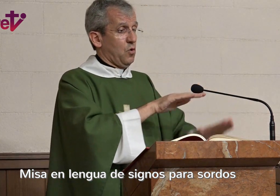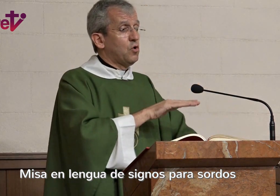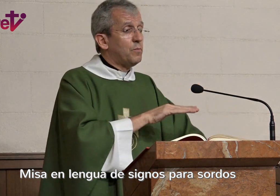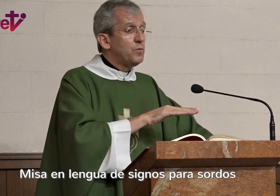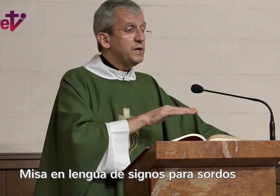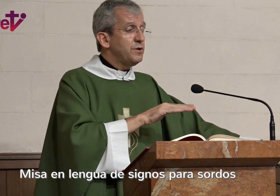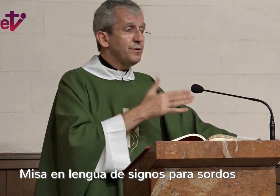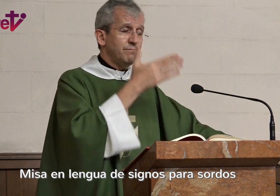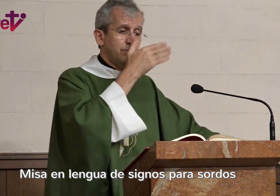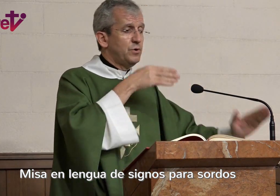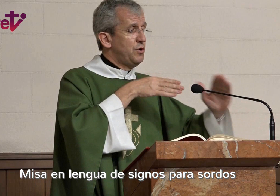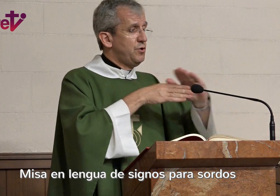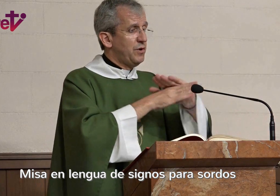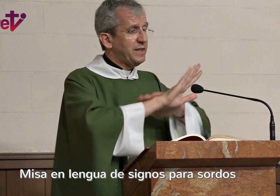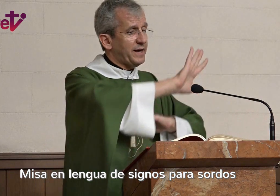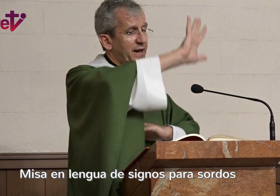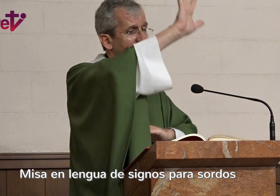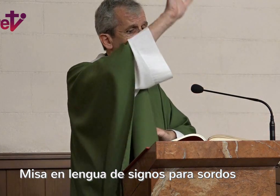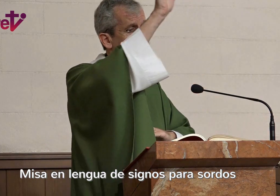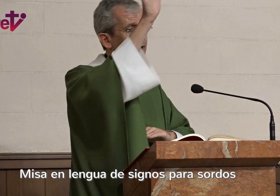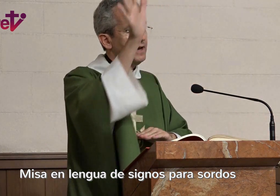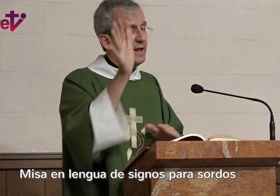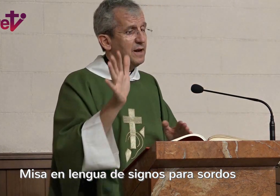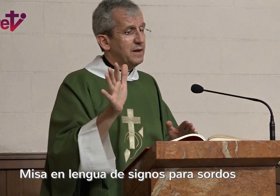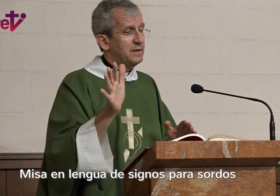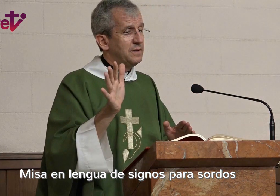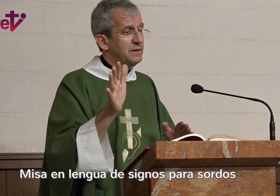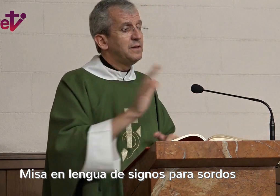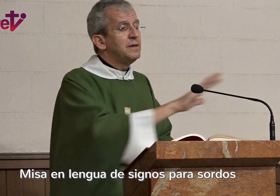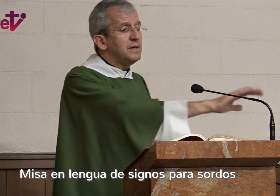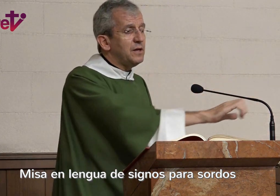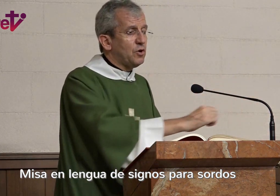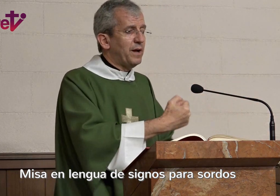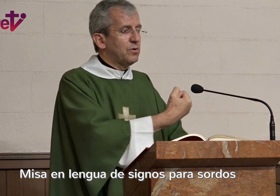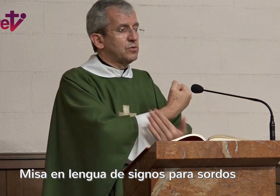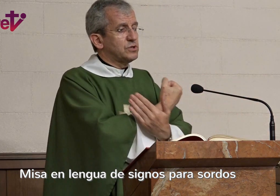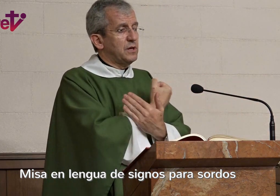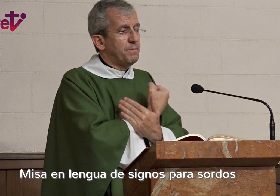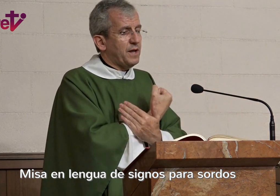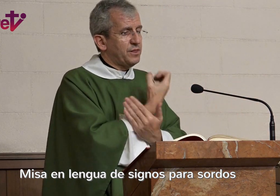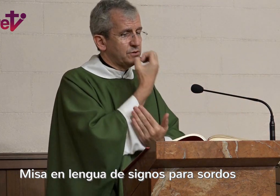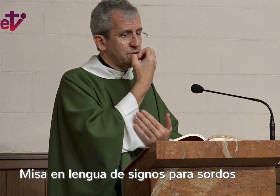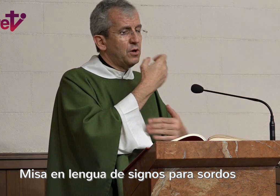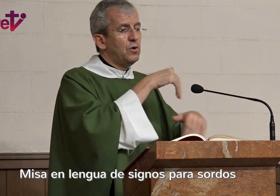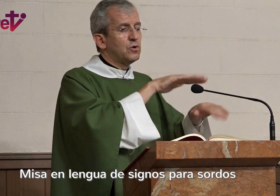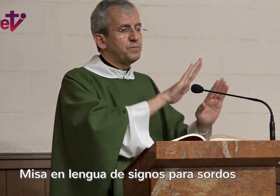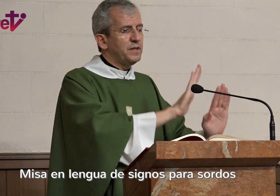como un niño no entrará en él Y tomándolos en brazos los